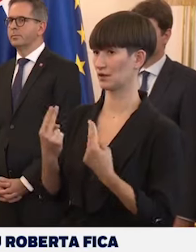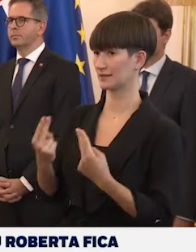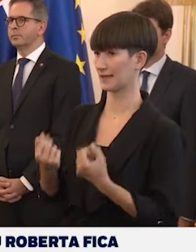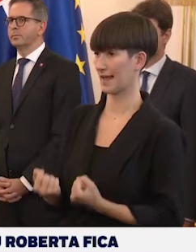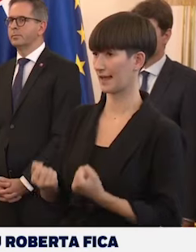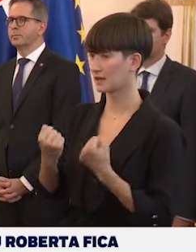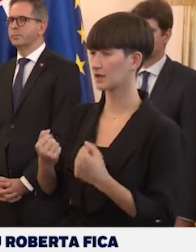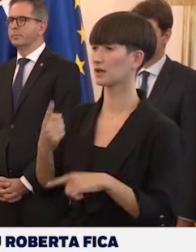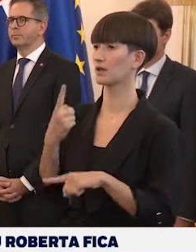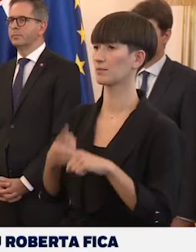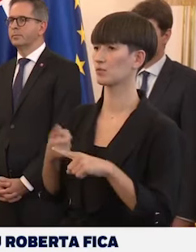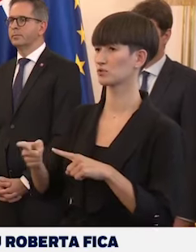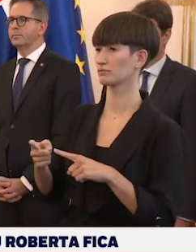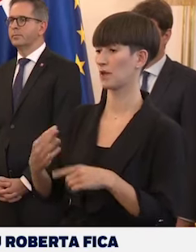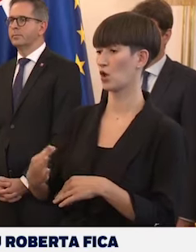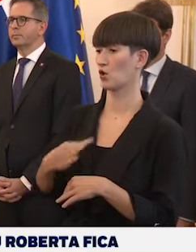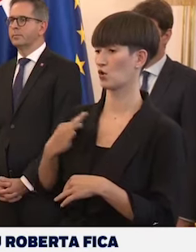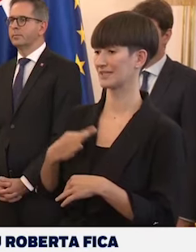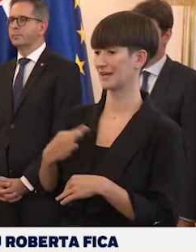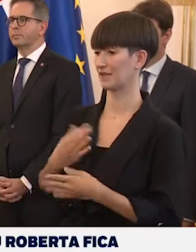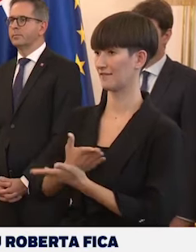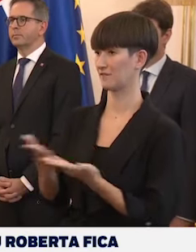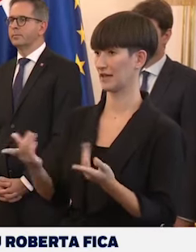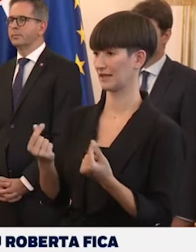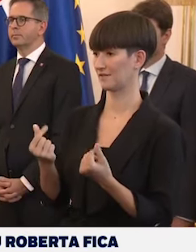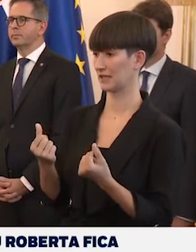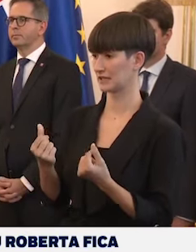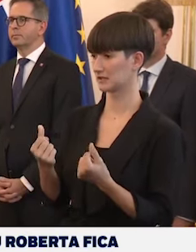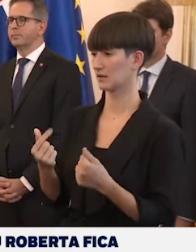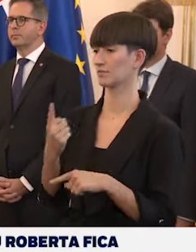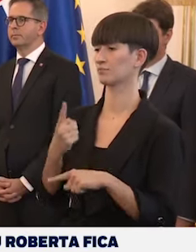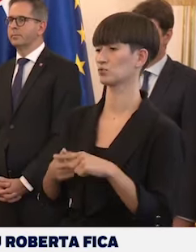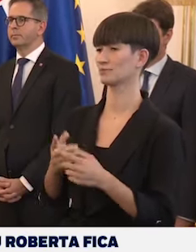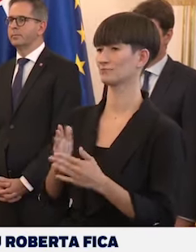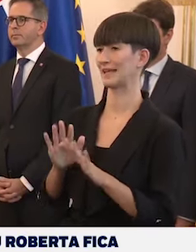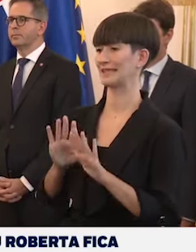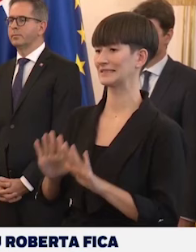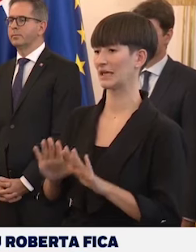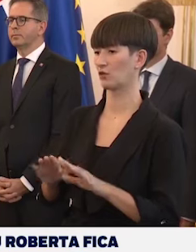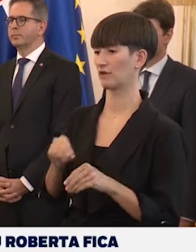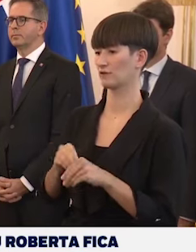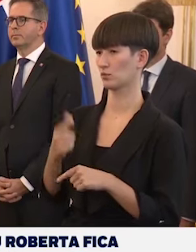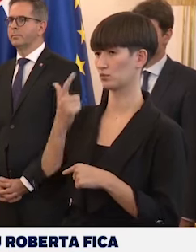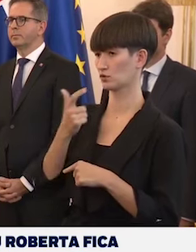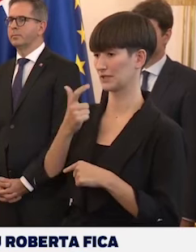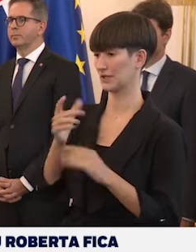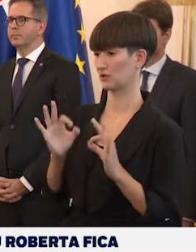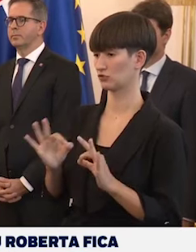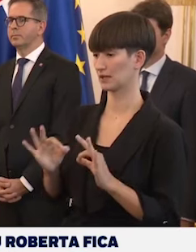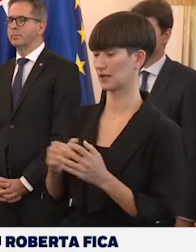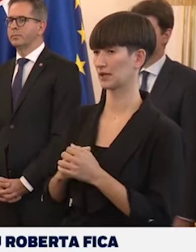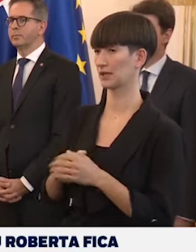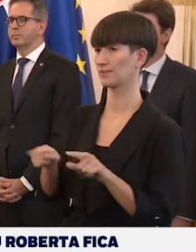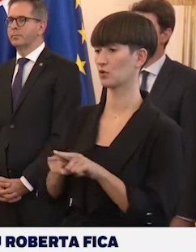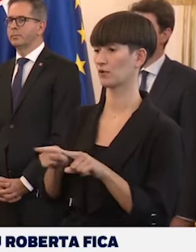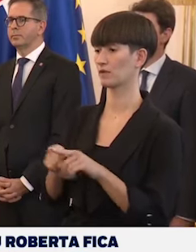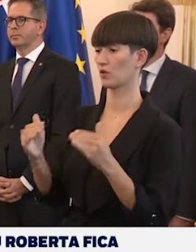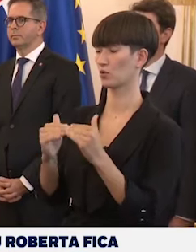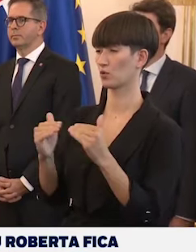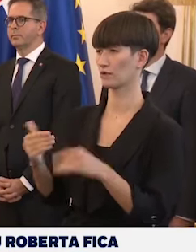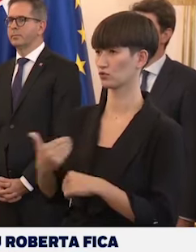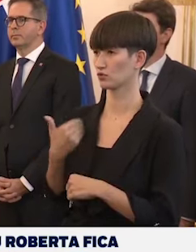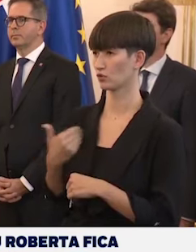ozdravenie verejných financií pri zachovaní sociálnych štandardov, potrebne zvýšiť dostupnosť zdravotnej starostlivosti, úroveň